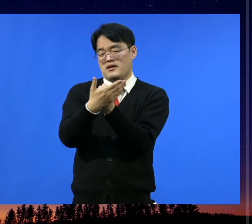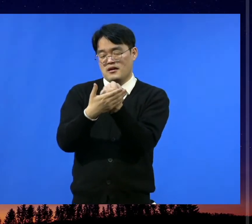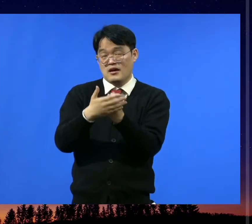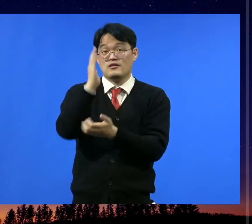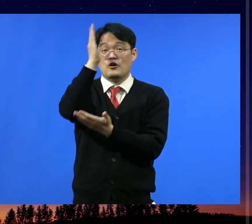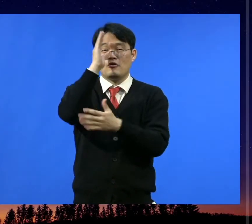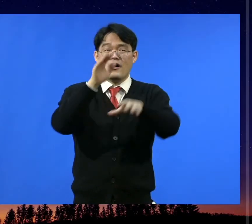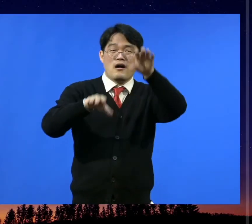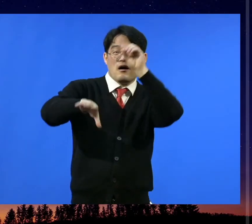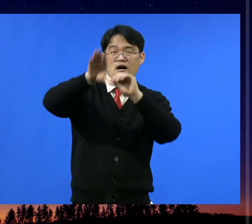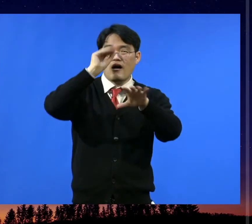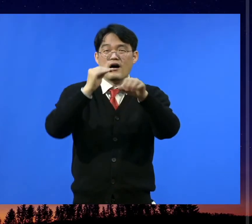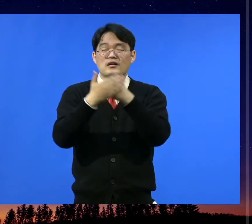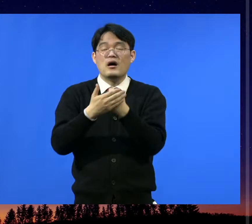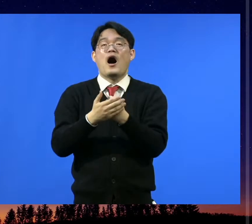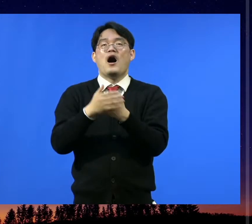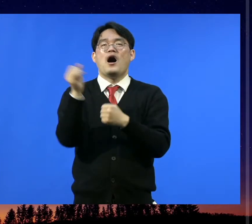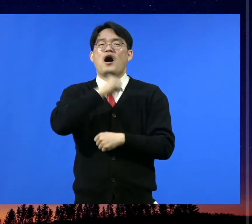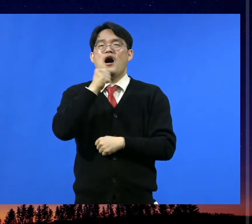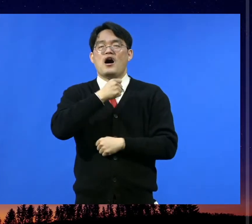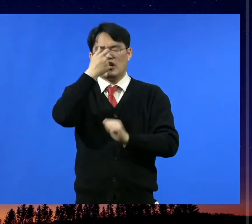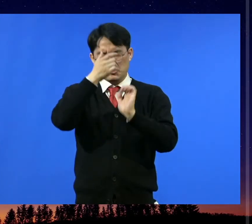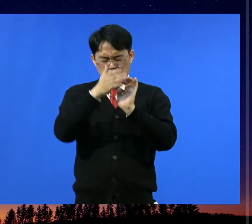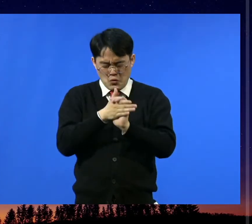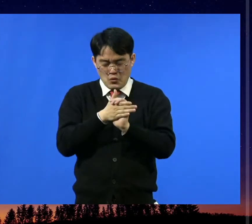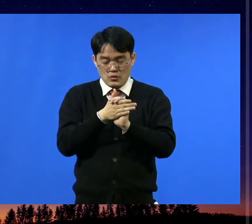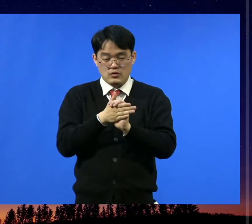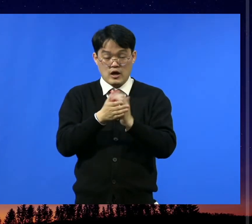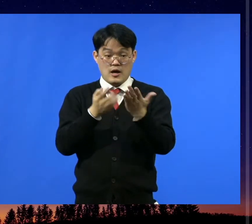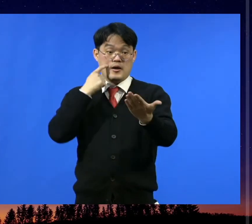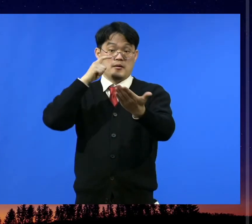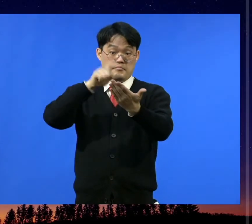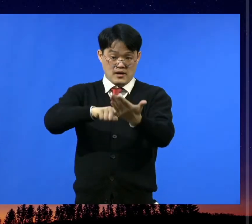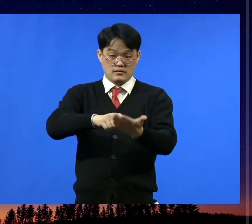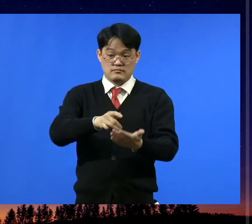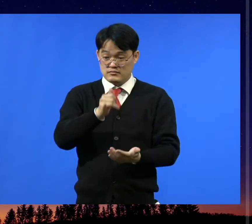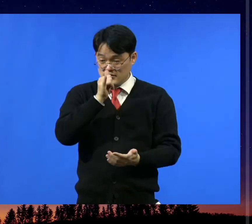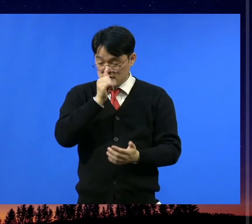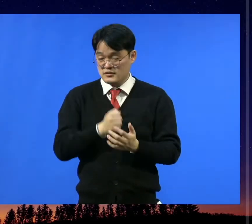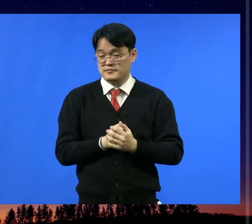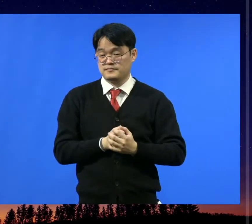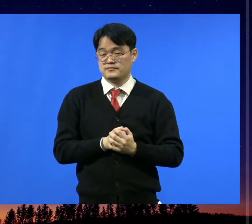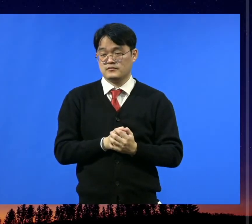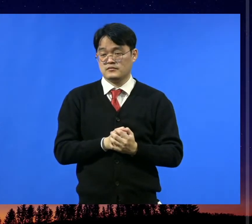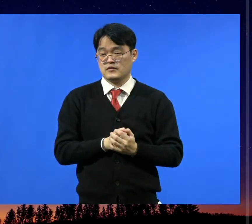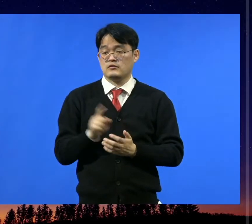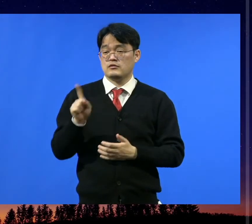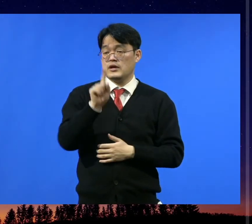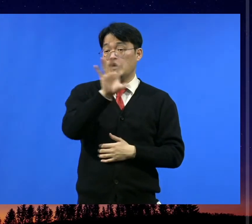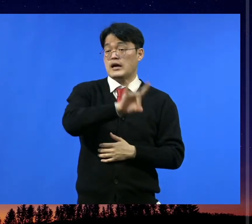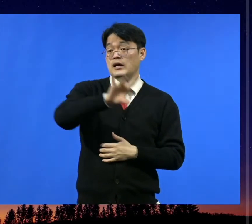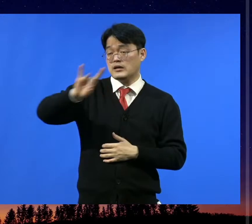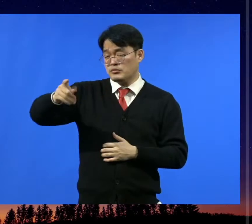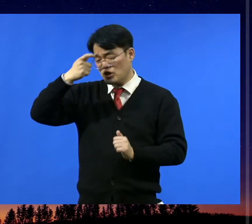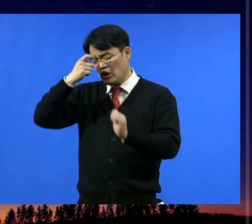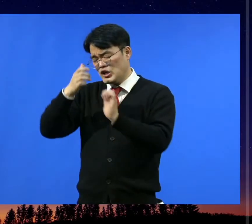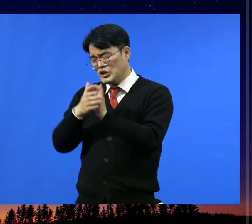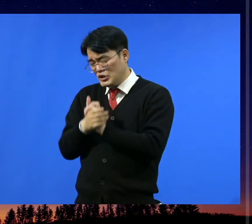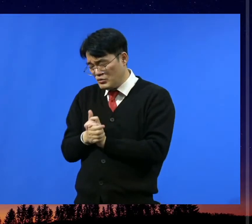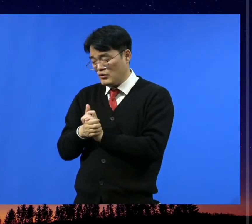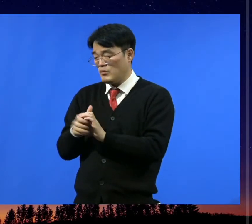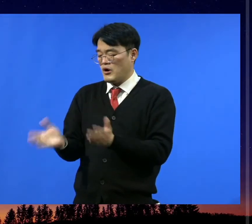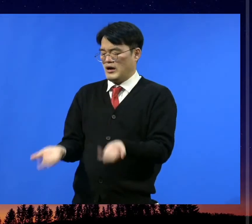있어요. 그죠? 어떤 날은 기도를 산만하게 하고, 또 우리가 예배 안으로 나아가지 못하게 하는